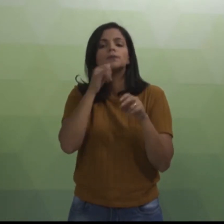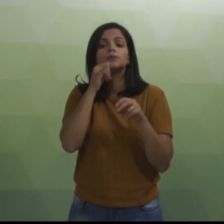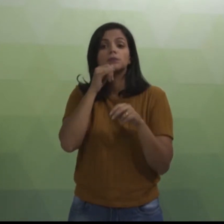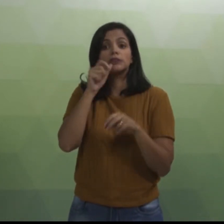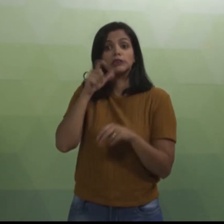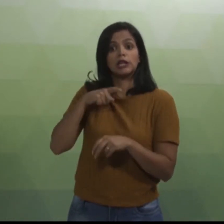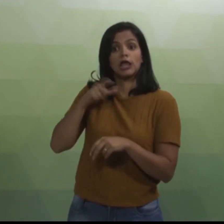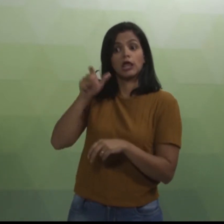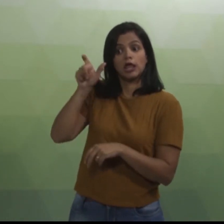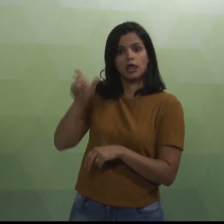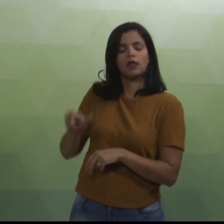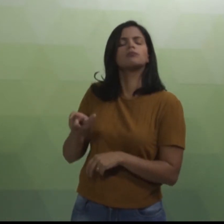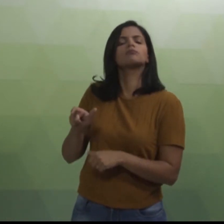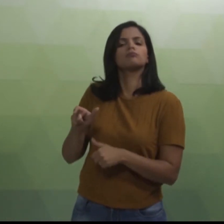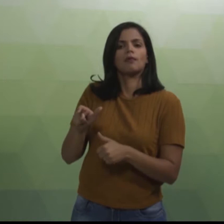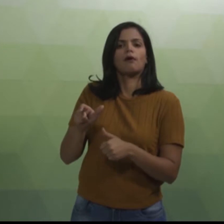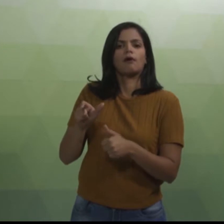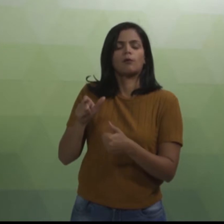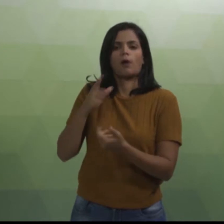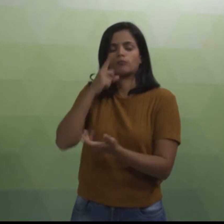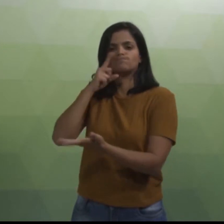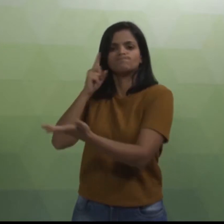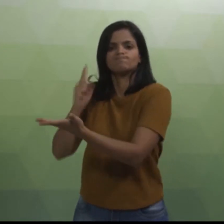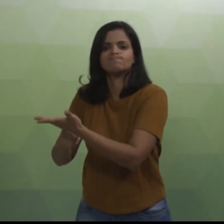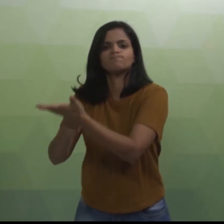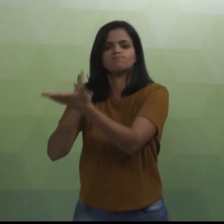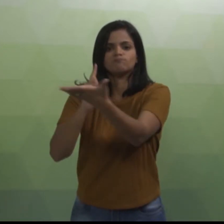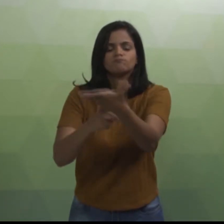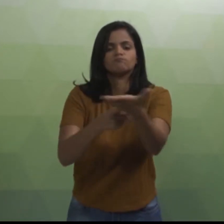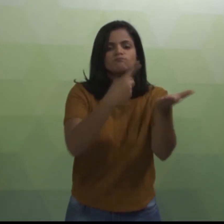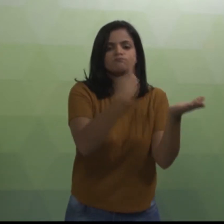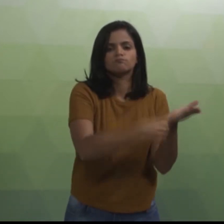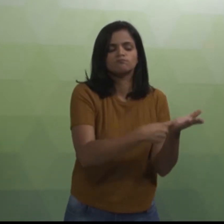visual. Por exemplo,